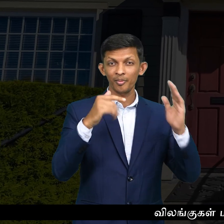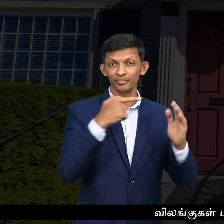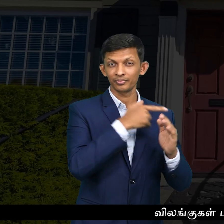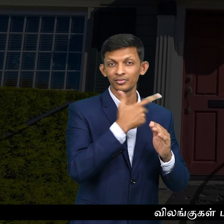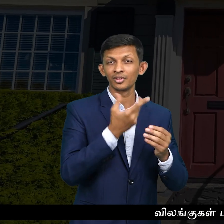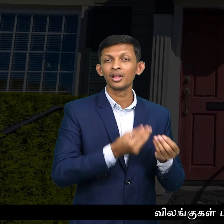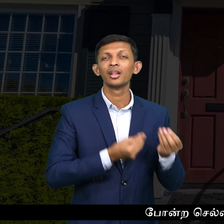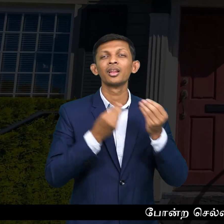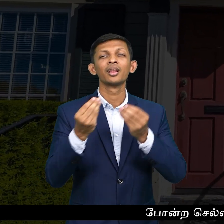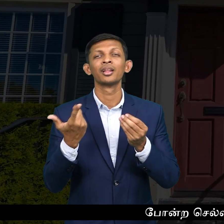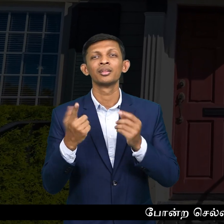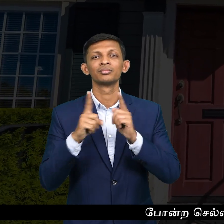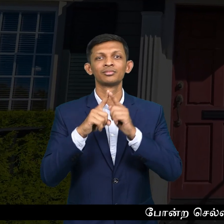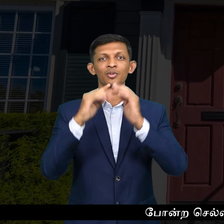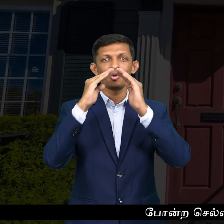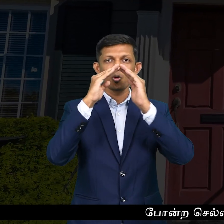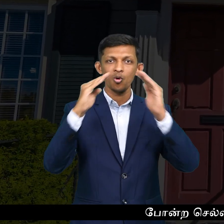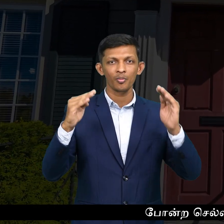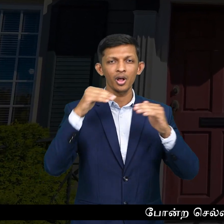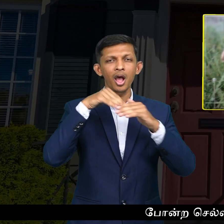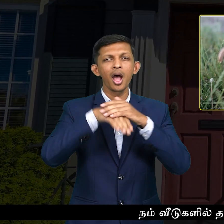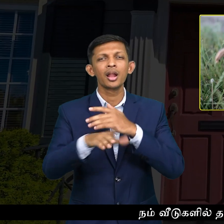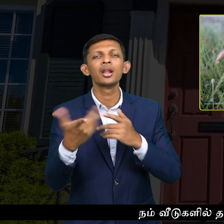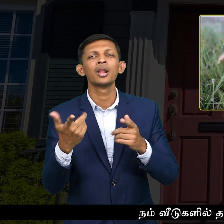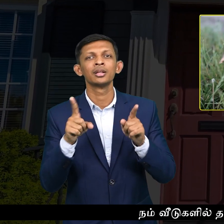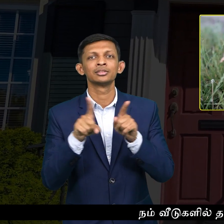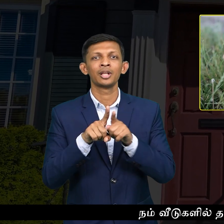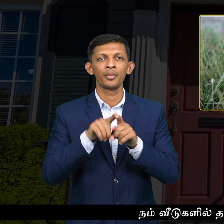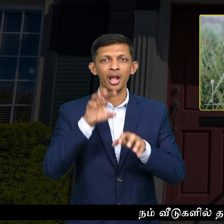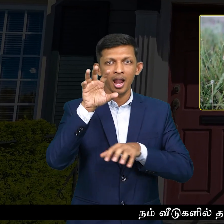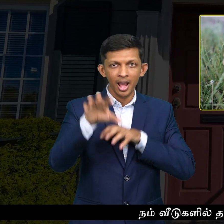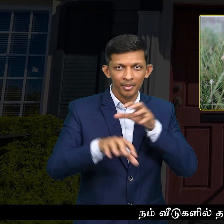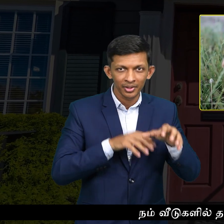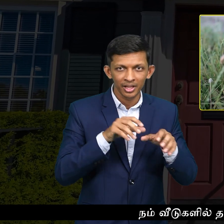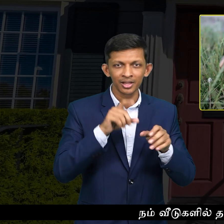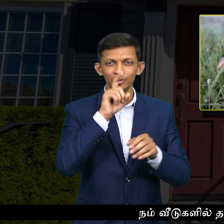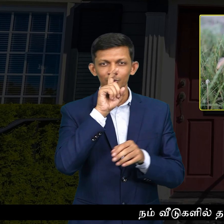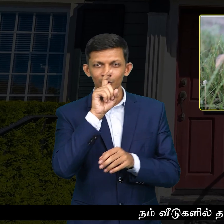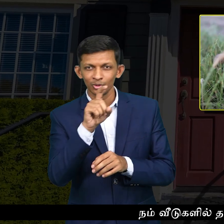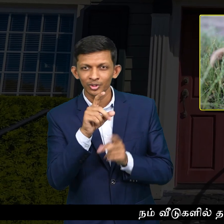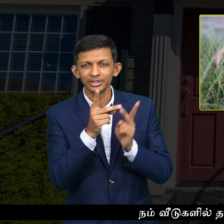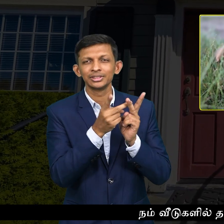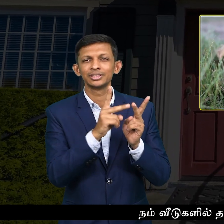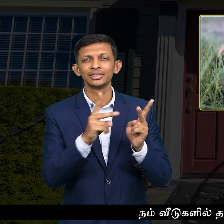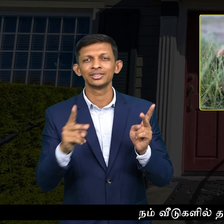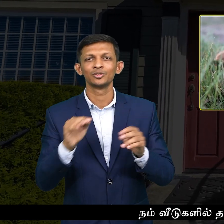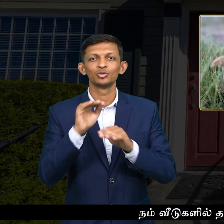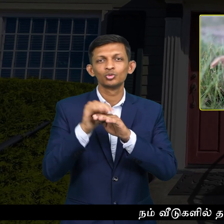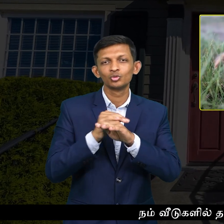விலங்குகள் மற்றும் பறவைகள் போன்ற செல்ல பிராணிகளுக்கும் நம் வீடுகளில் தங்க வைக்கின்றோம்.